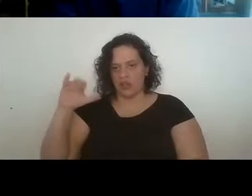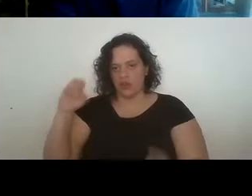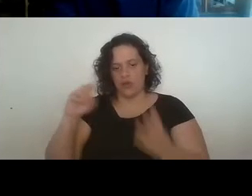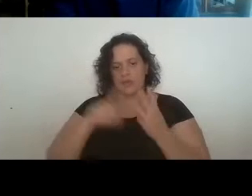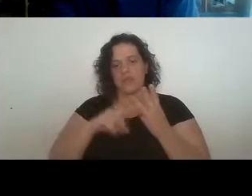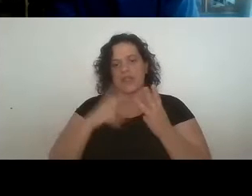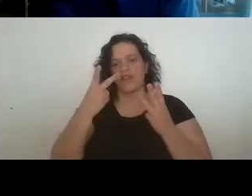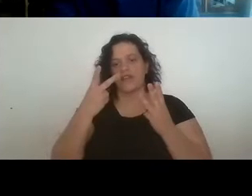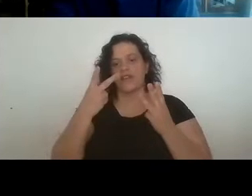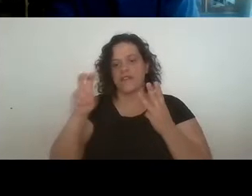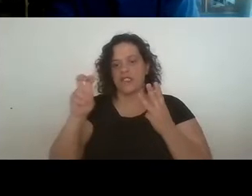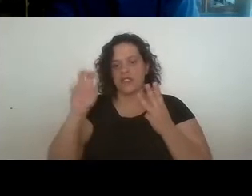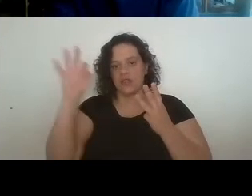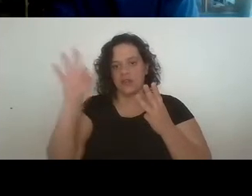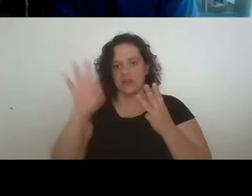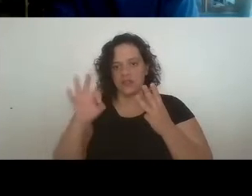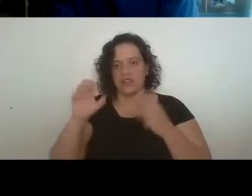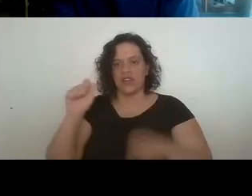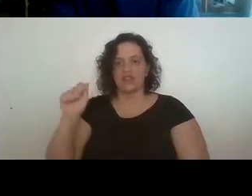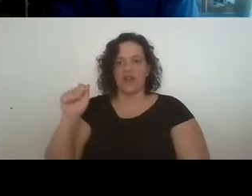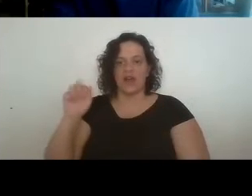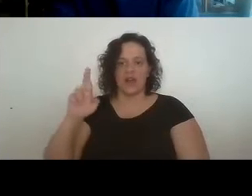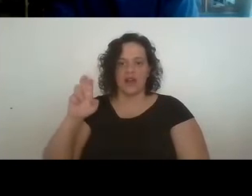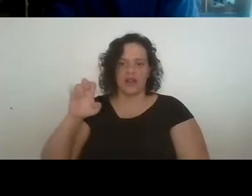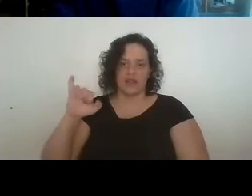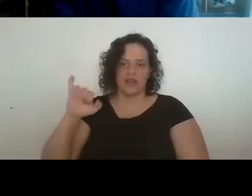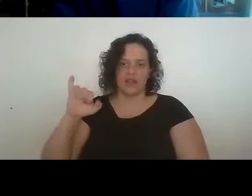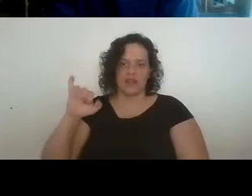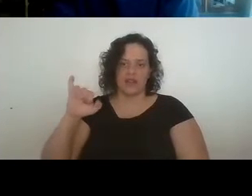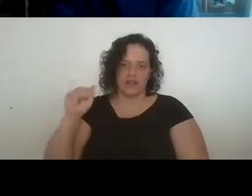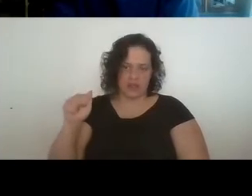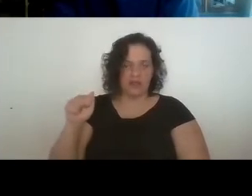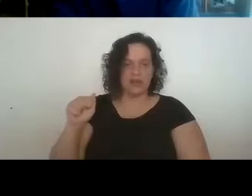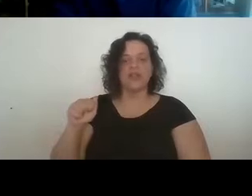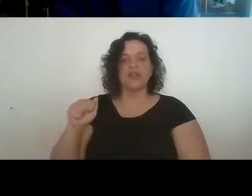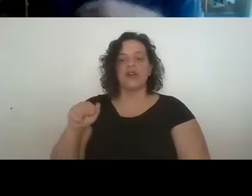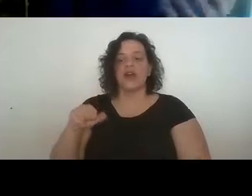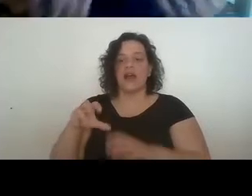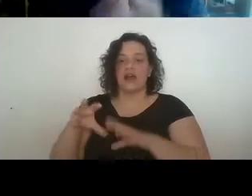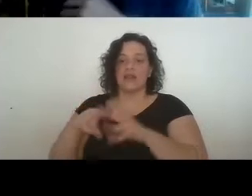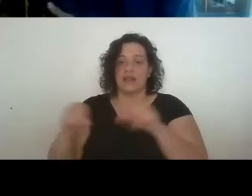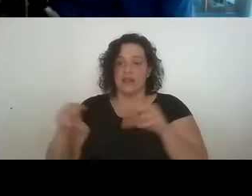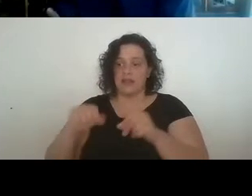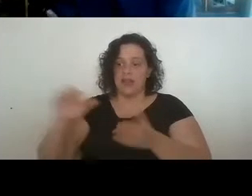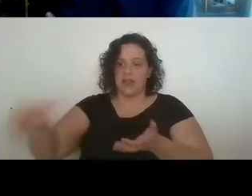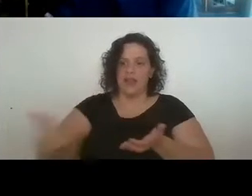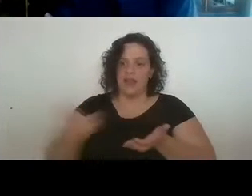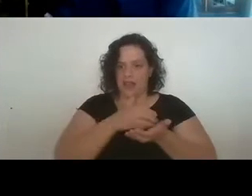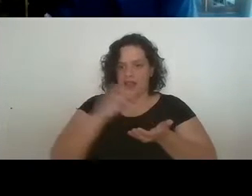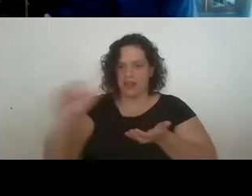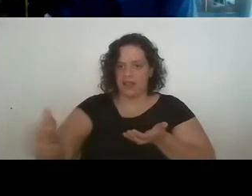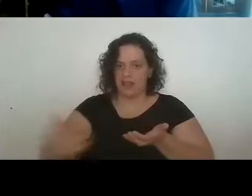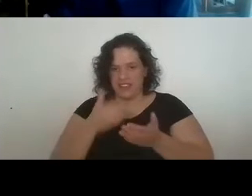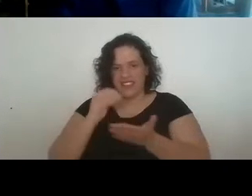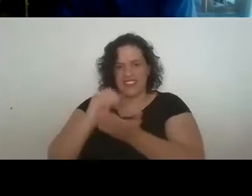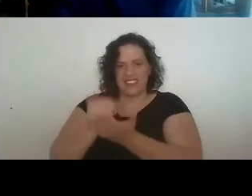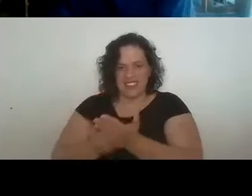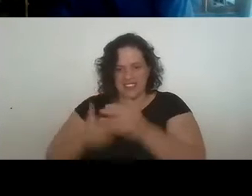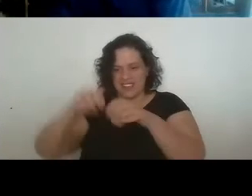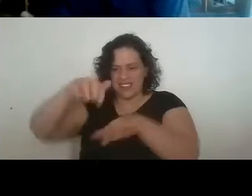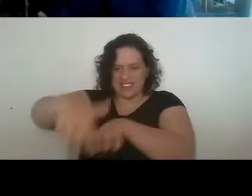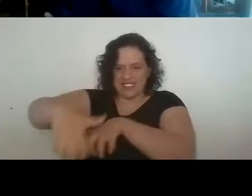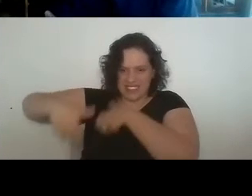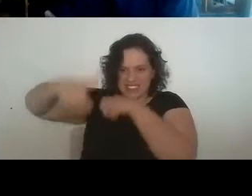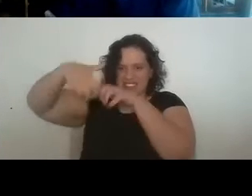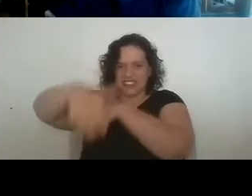pega a terra que foi retirada para fazer essa amostragem, para fazer escavação, desculpa, uma